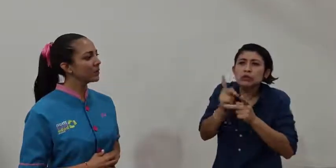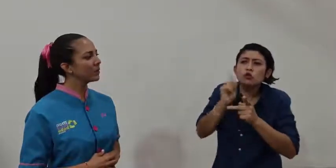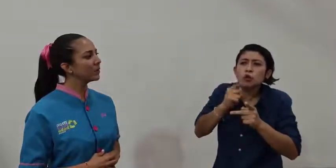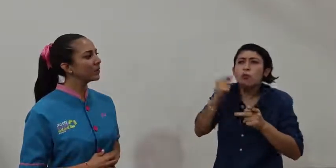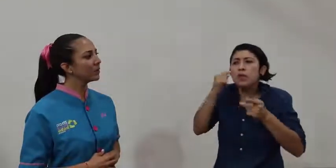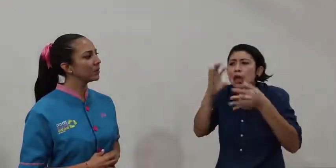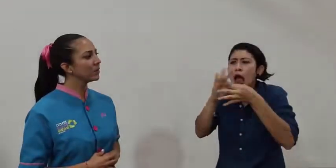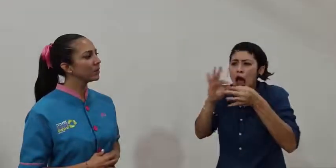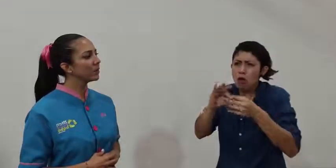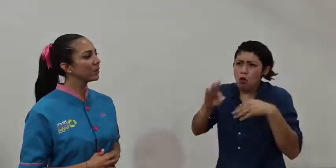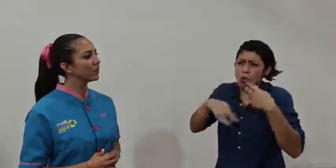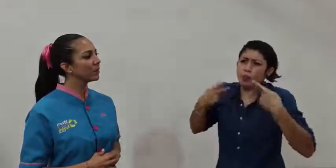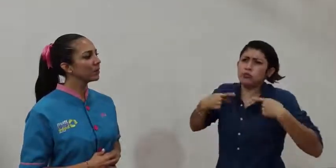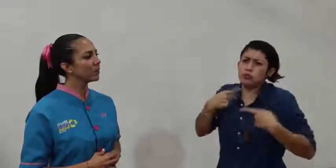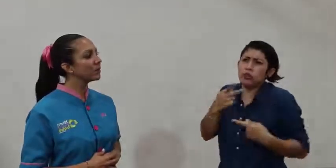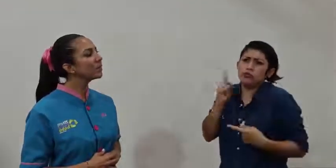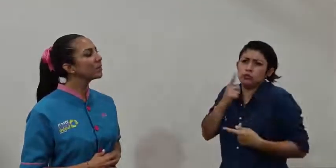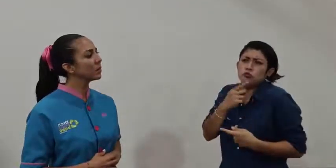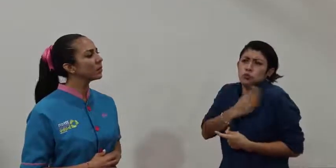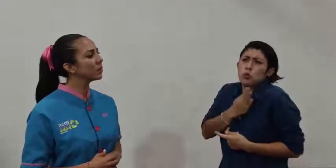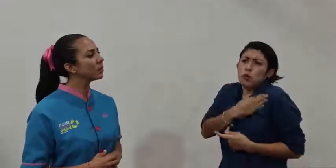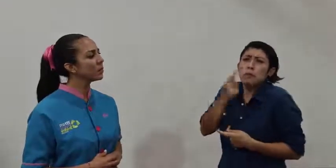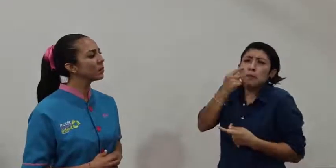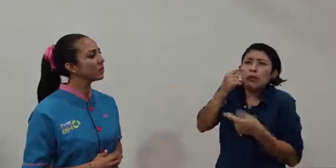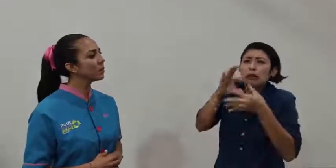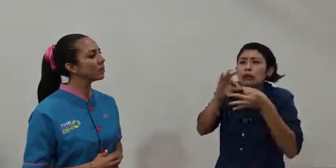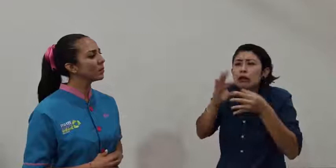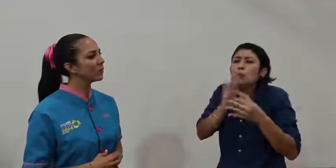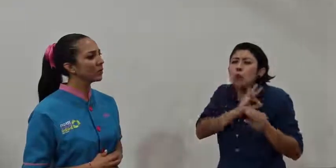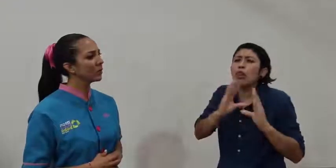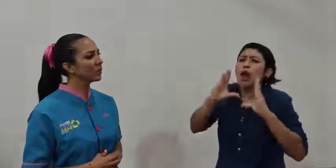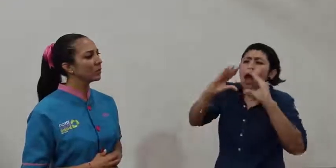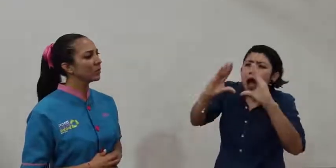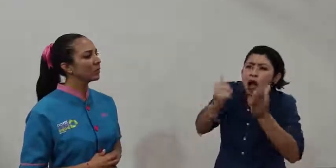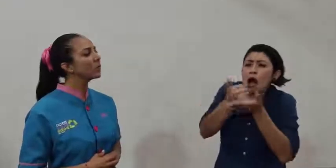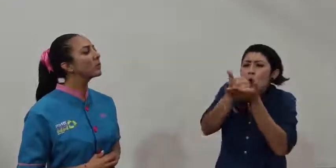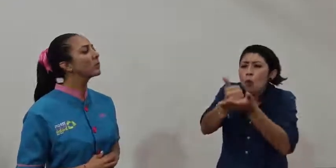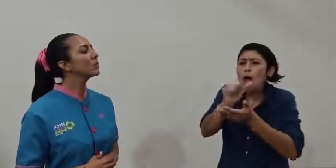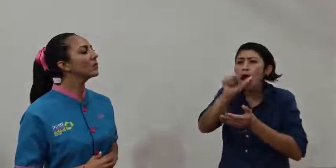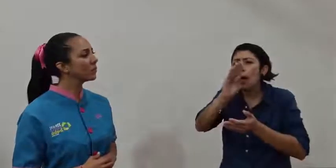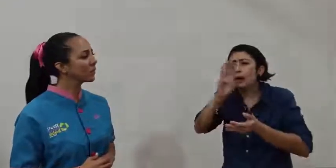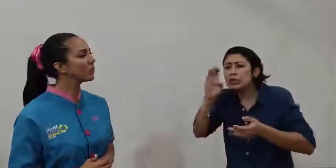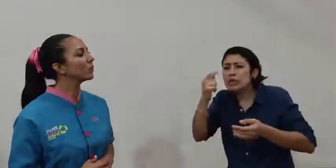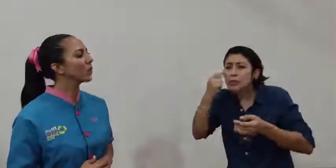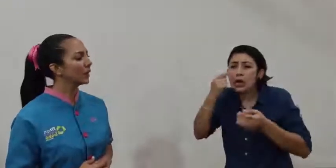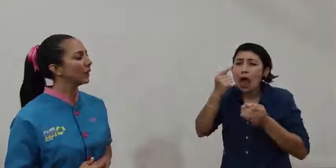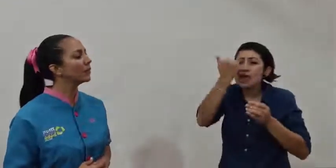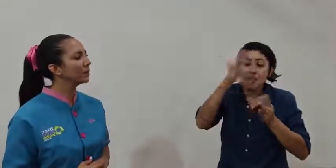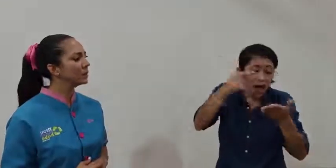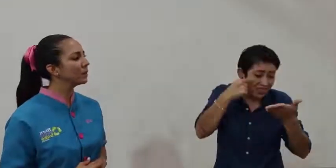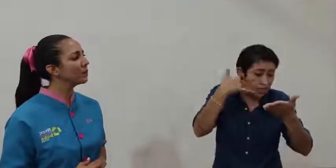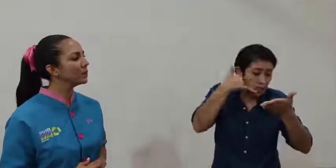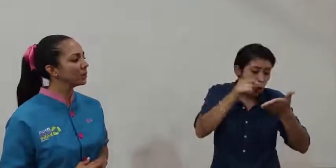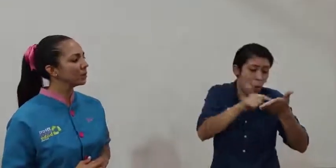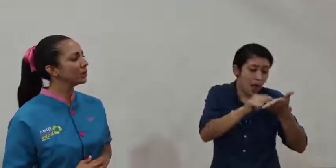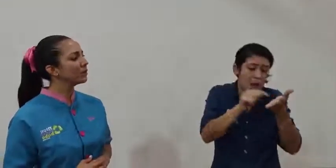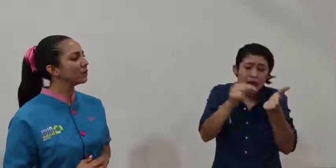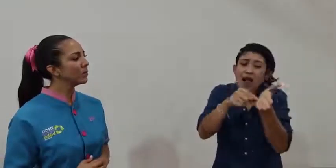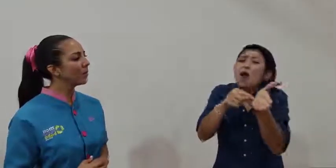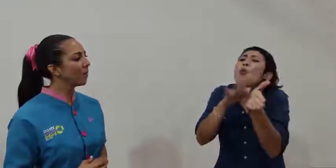es desesperarte y decir, ay, espérame poquito, y te desapareces y ya no sabes qué hacer, ¿no? Puedes aprender,